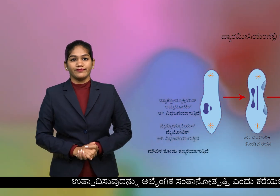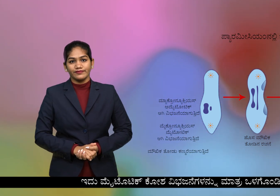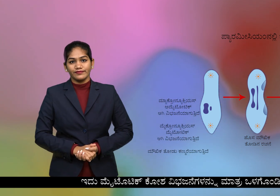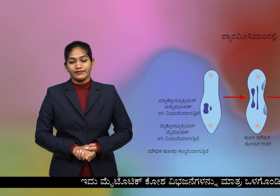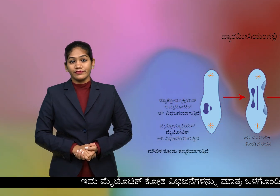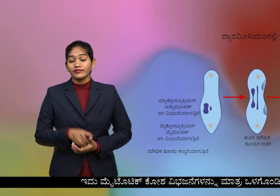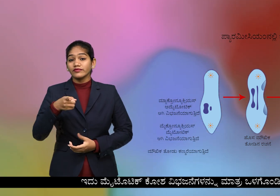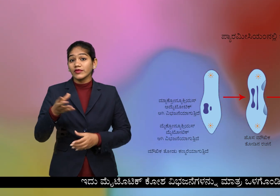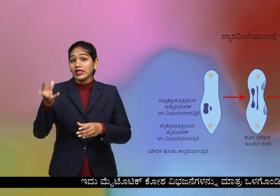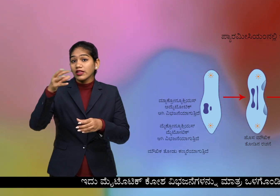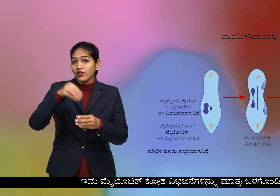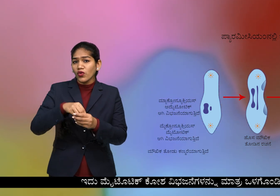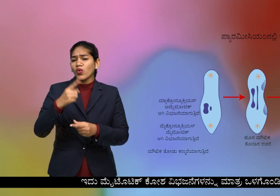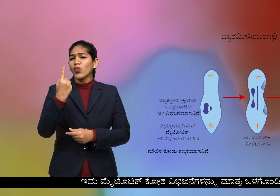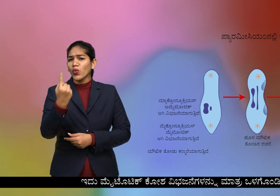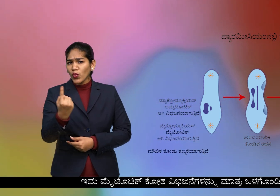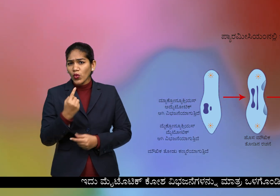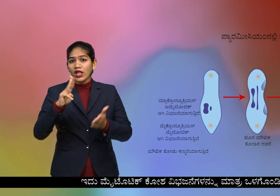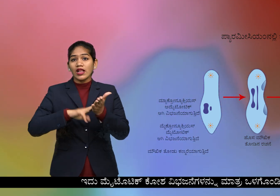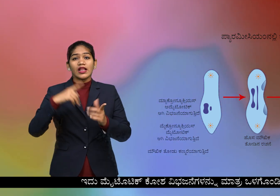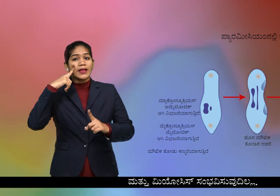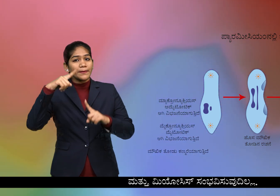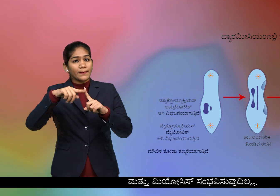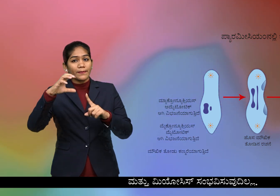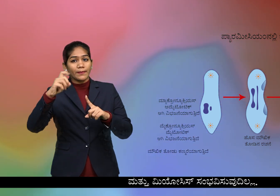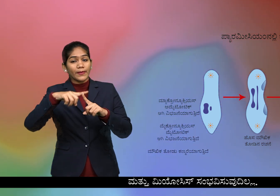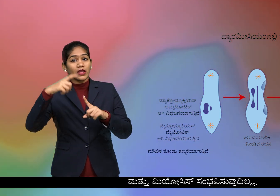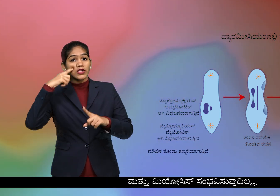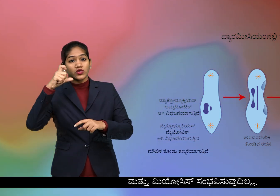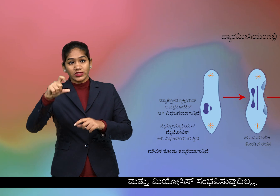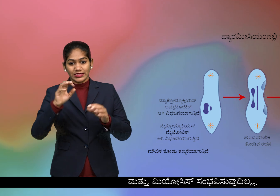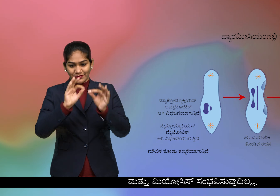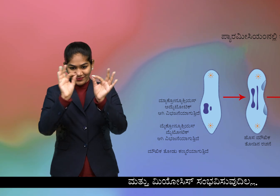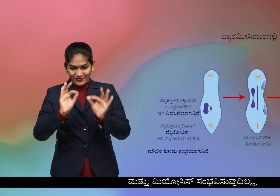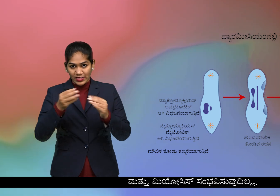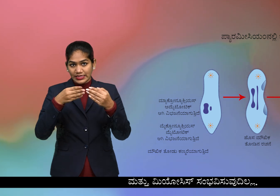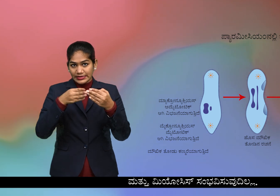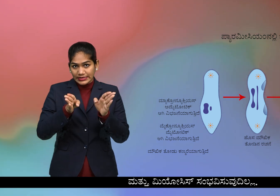ಇದು ಮೈಟೋಟಿಕ್ ಕೋಶ ವಿಭಜನೆಗಳನ್ನ ಮಾತ್ರ ಒಳಗೊಂಡಿದೆ. ಇದು ಮಿಯೋಸಿಸ್ಗೆ ಸಂಬಂಧಿಸುವುದಿಲ್ಲ.